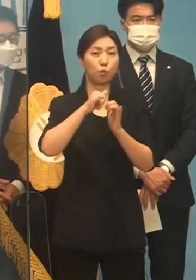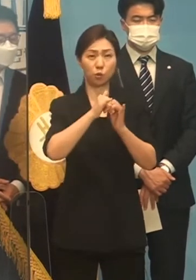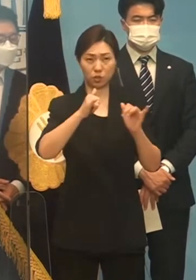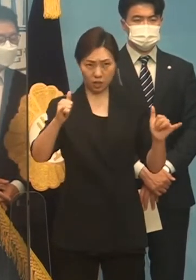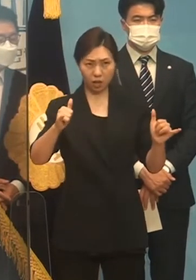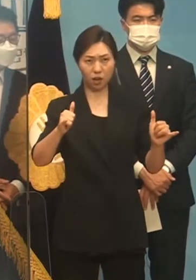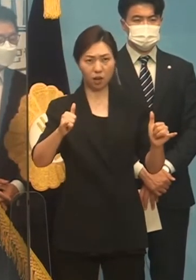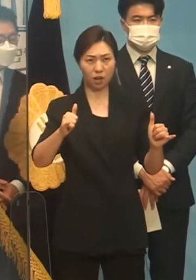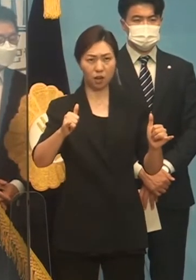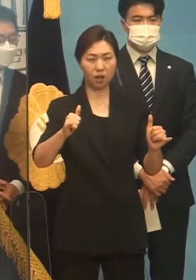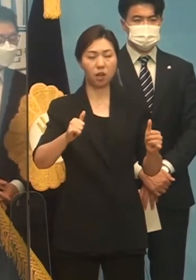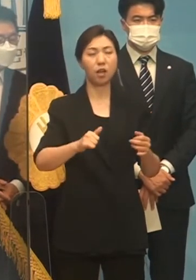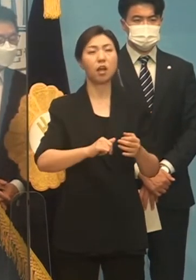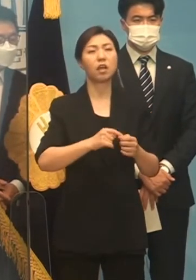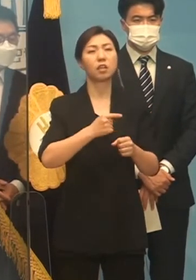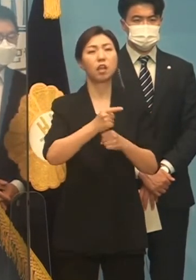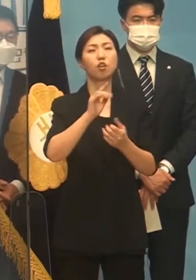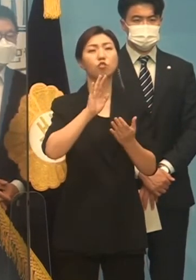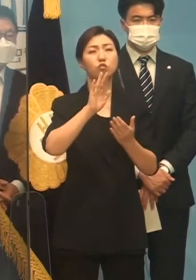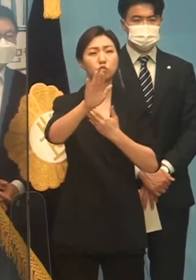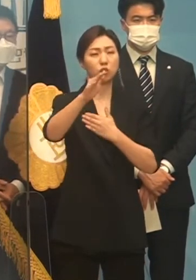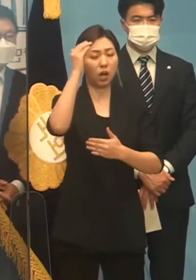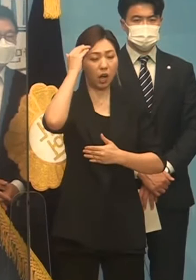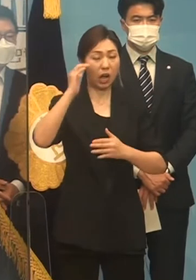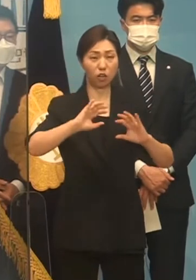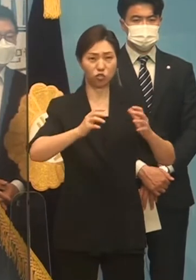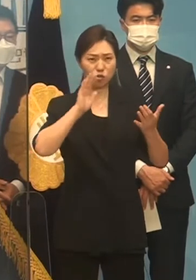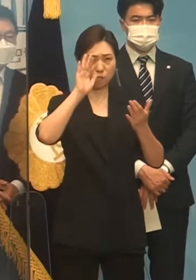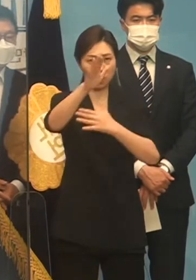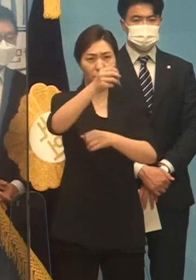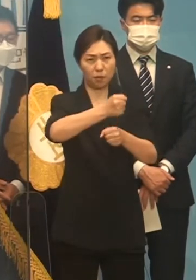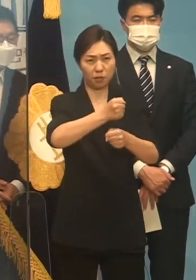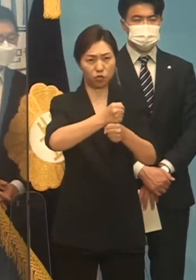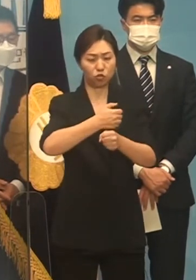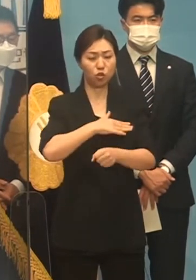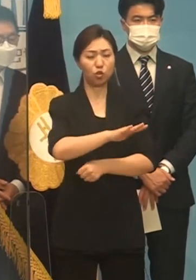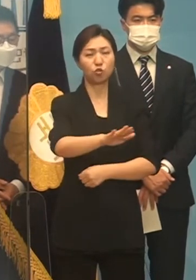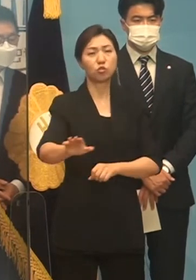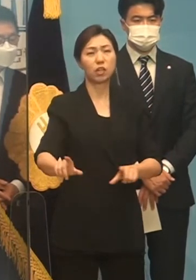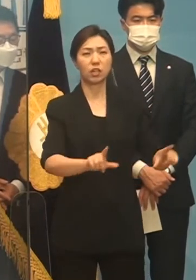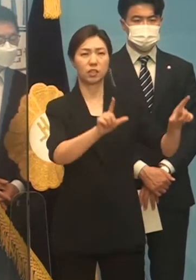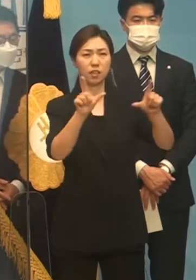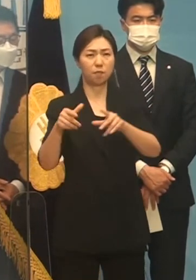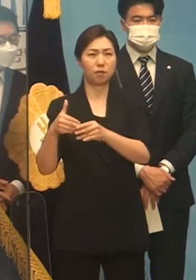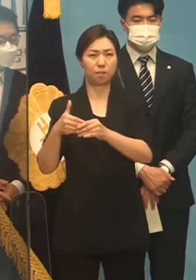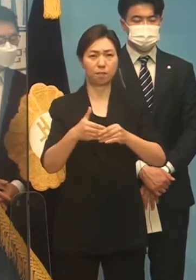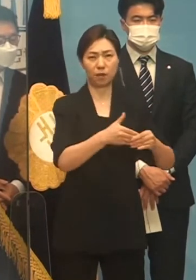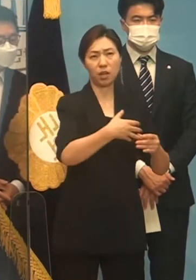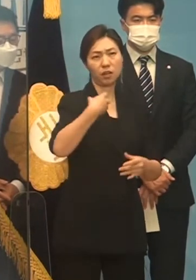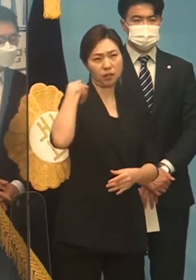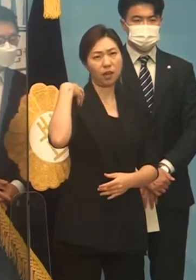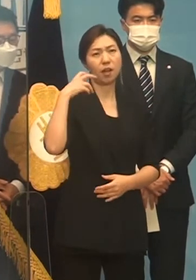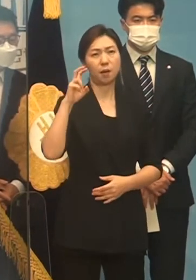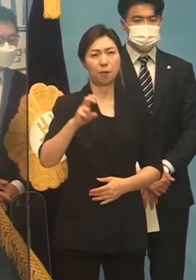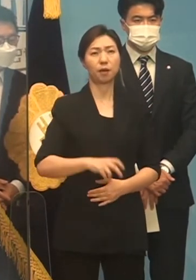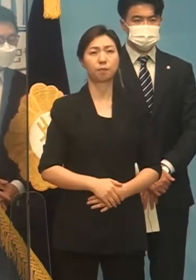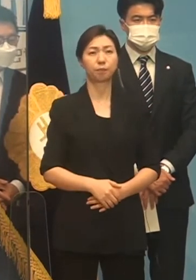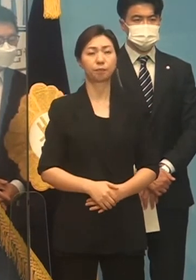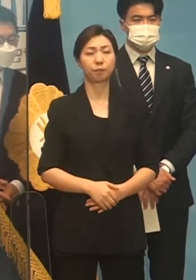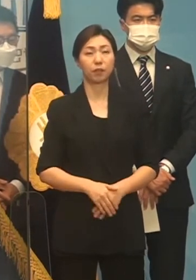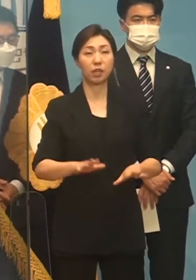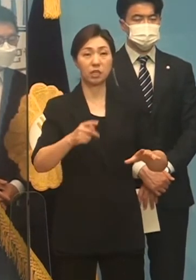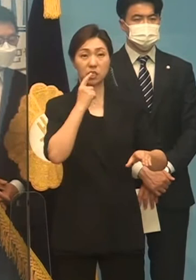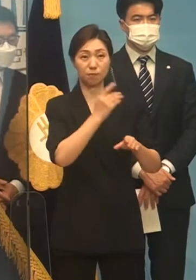대한민국의 틀을 만들고 우리의 삶을 이끌어 갈 것입니다. 바로 지금 우리가 선택할 민주당 대선